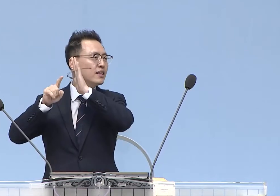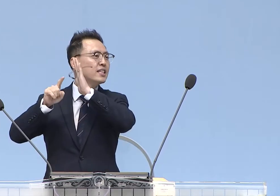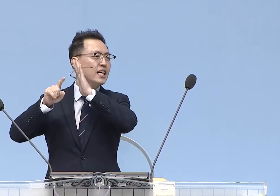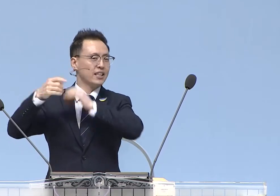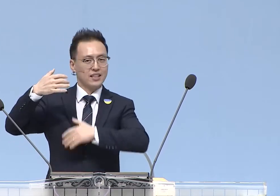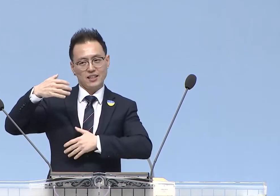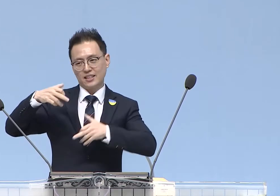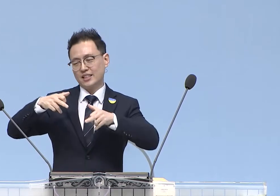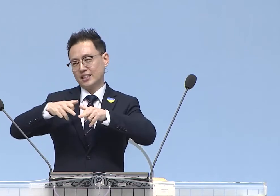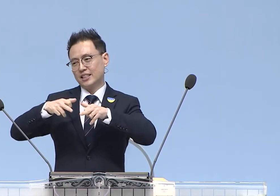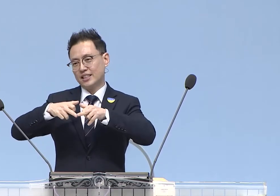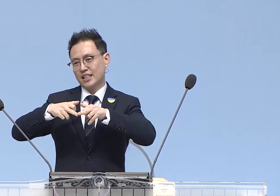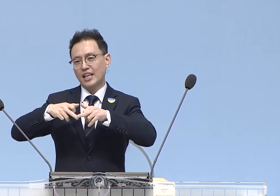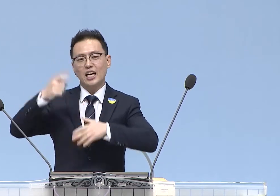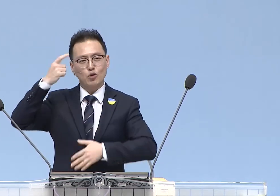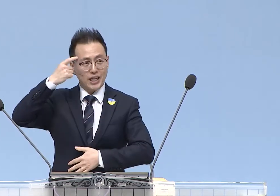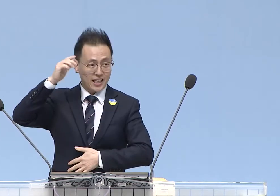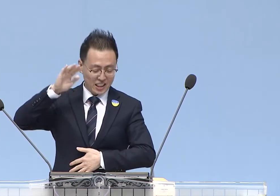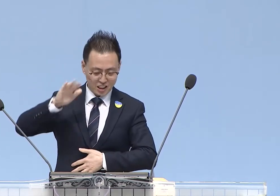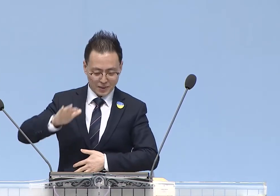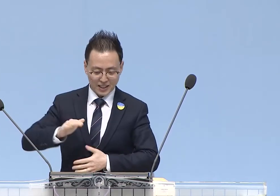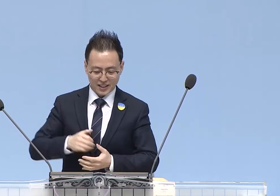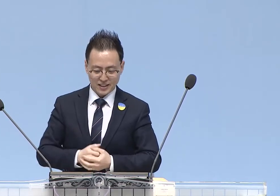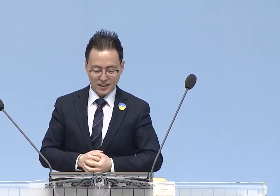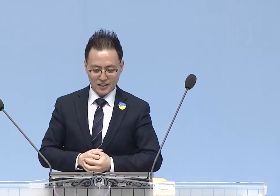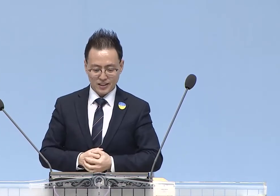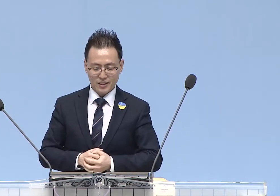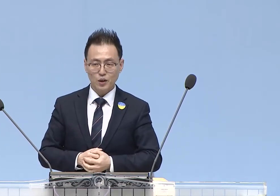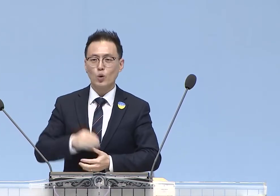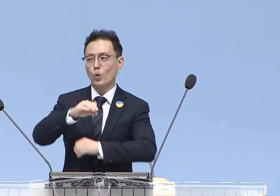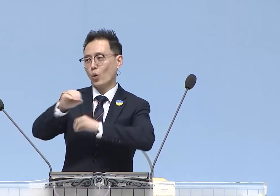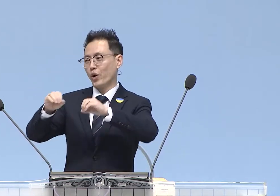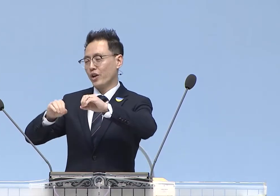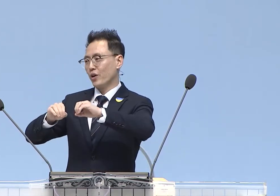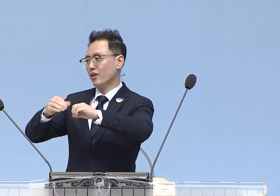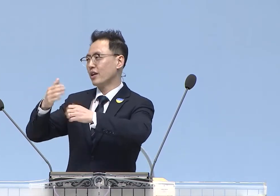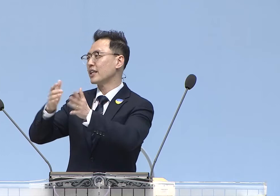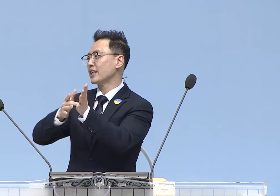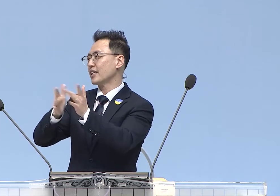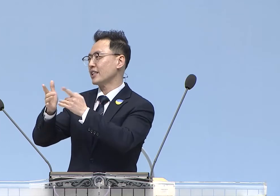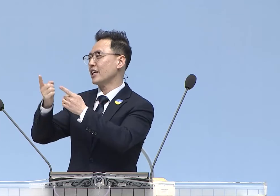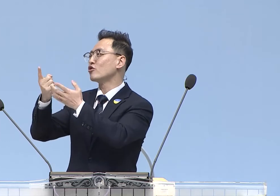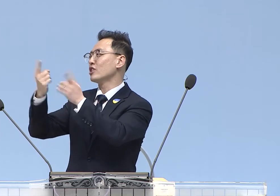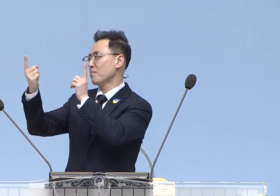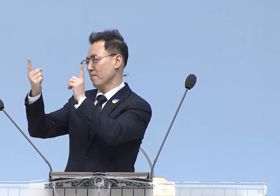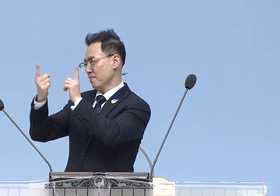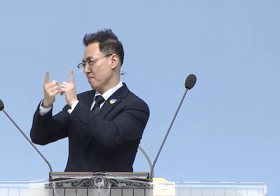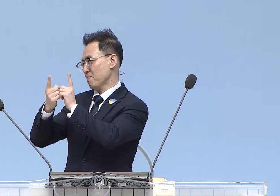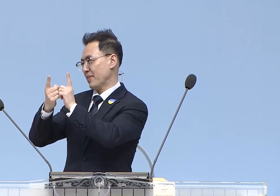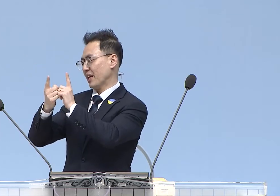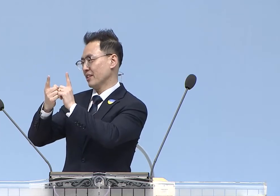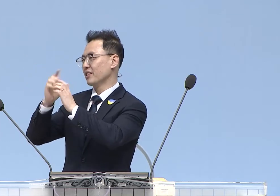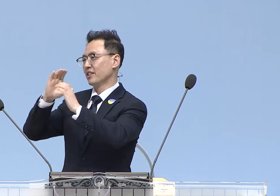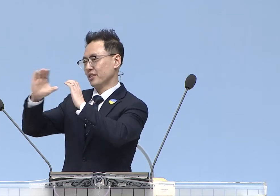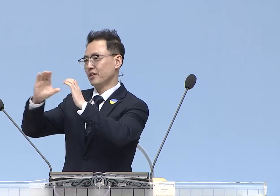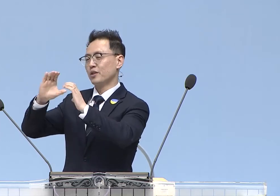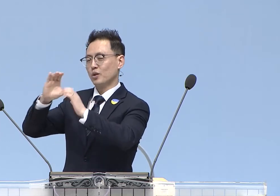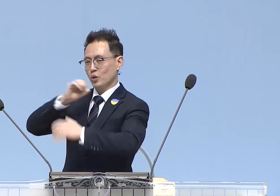들리지 않는 장애라고 생각했지만 오히려 예수님 만나는